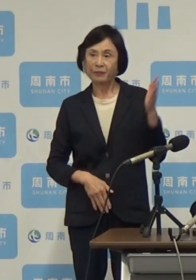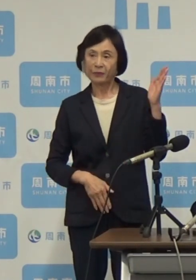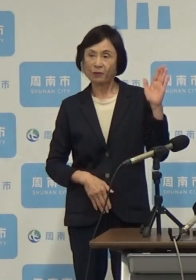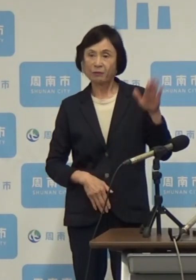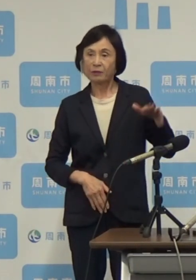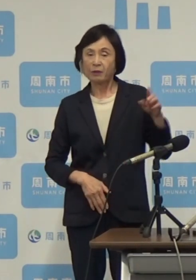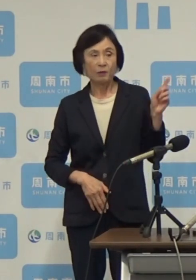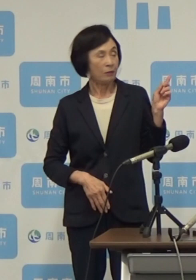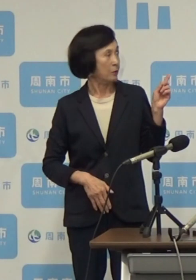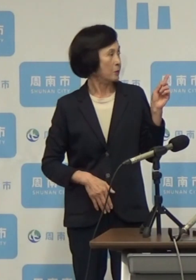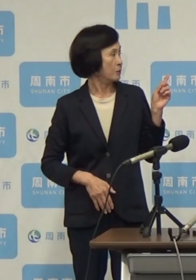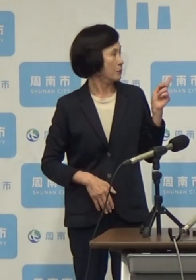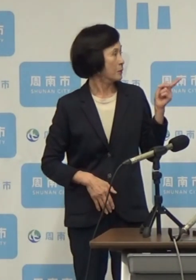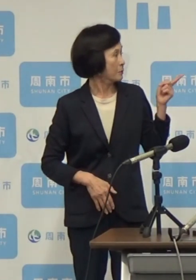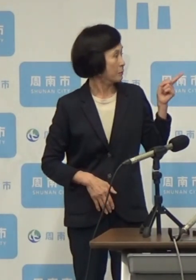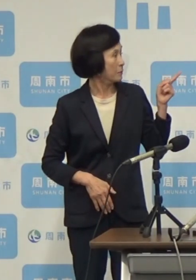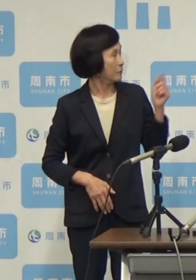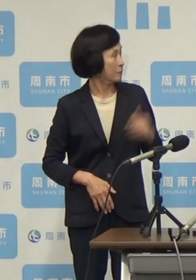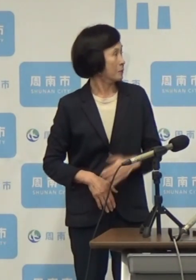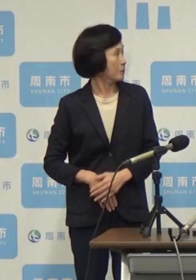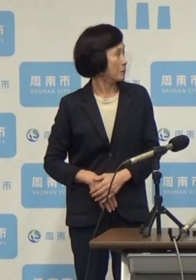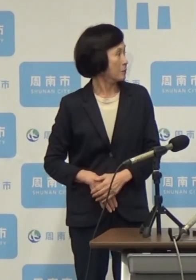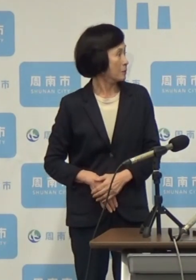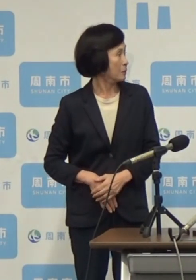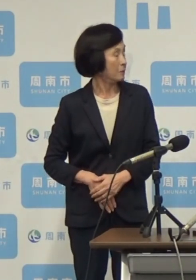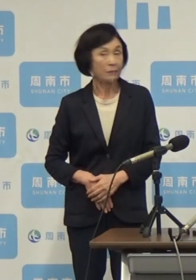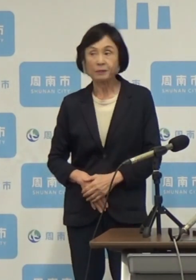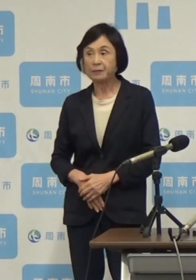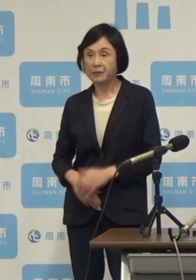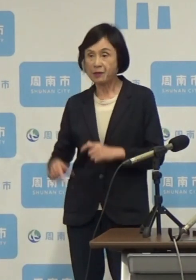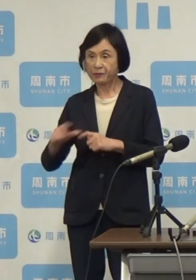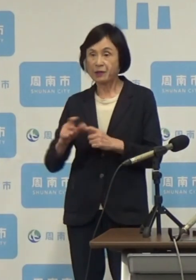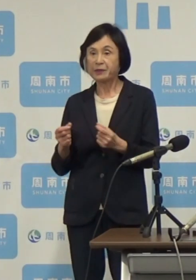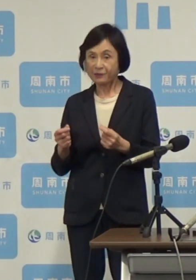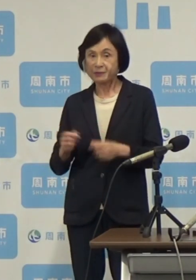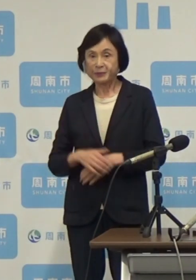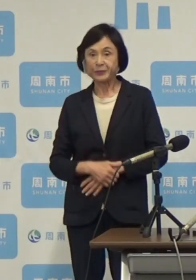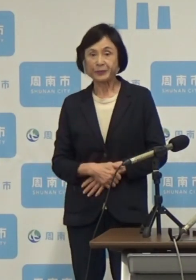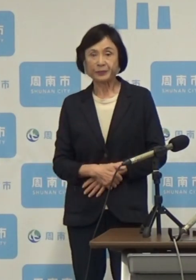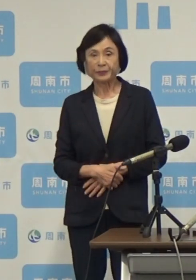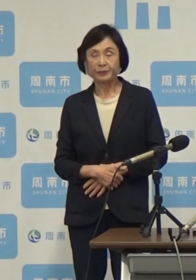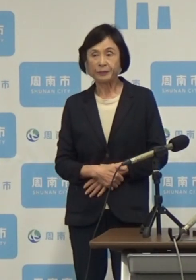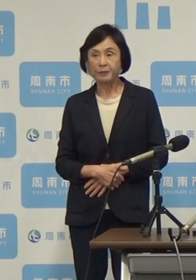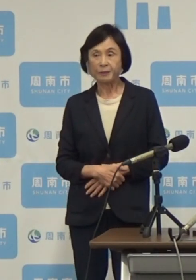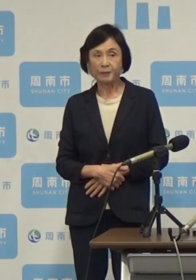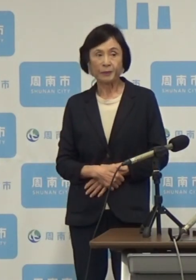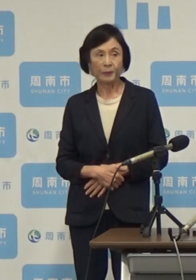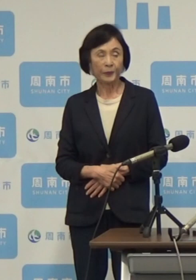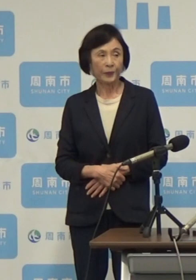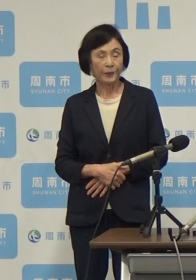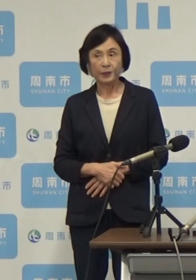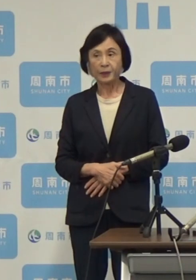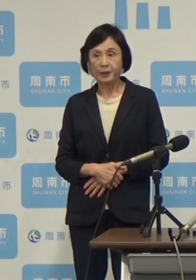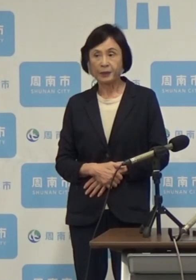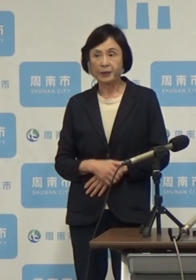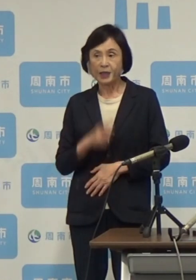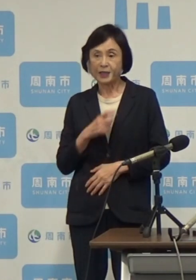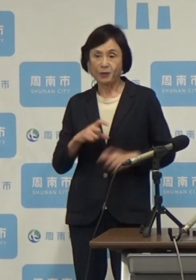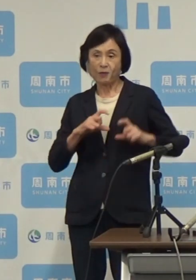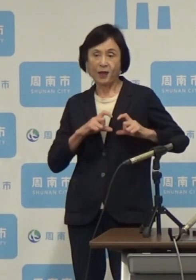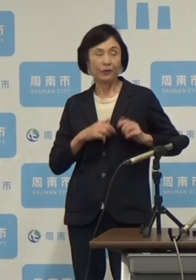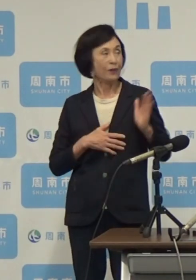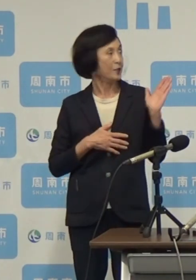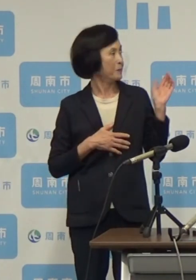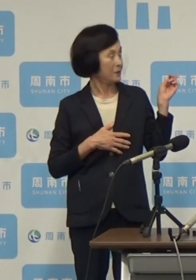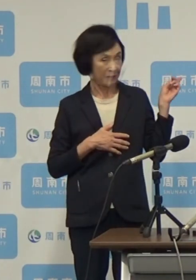のここが追加になっただけですかね。はい、一番下の行です。ここがこの黄色のハートが入っております